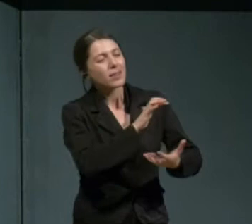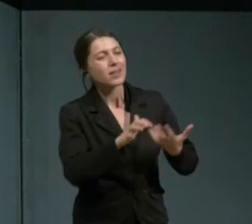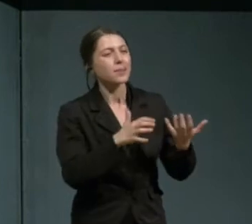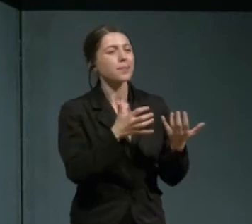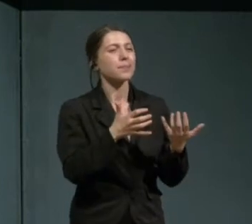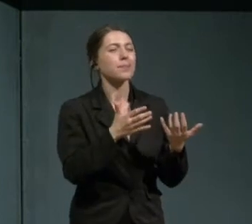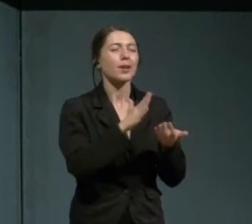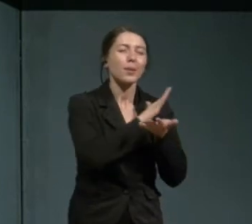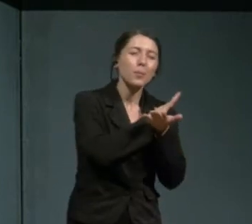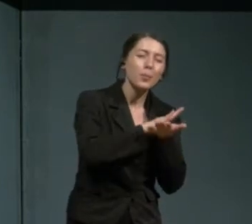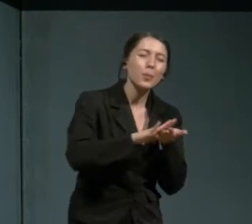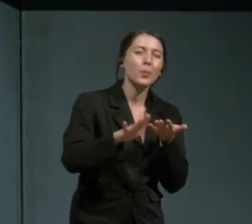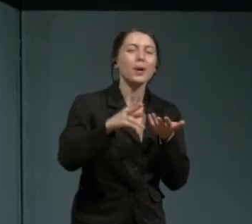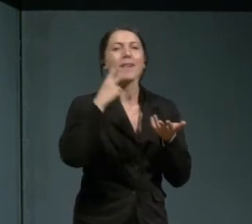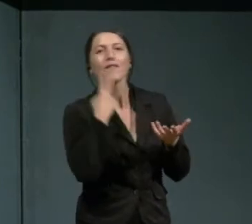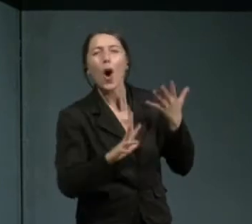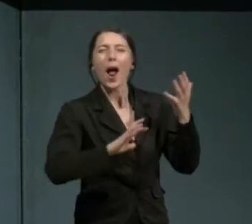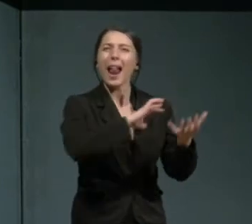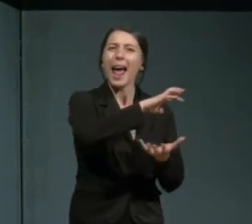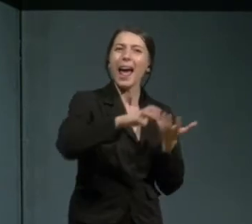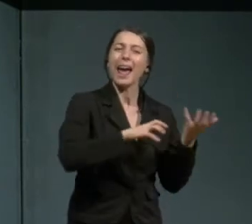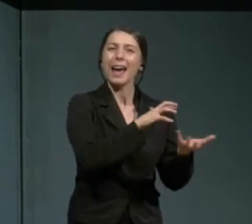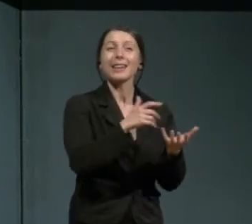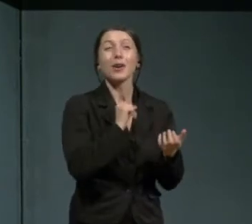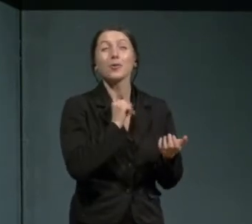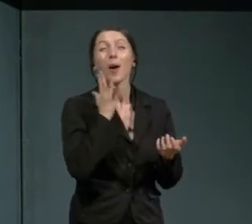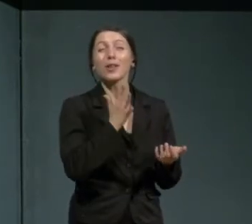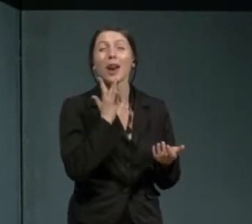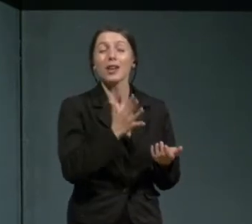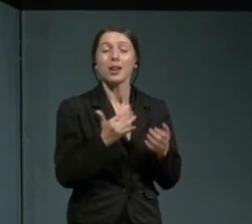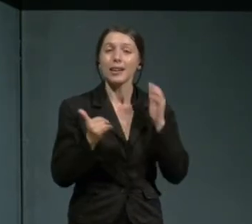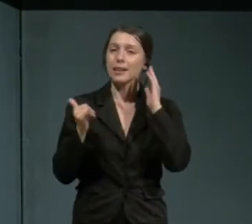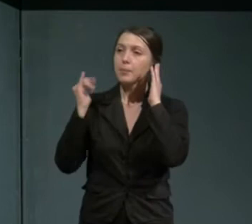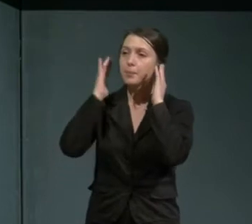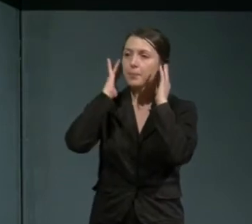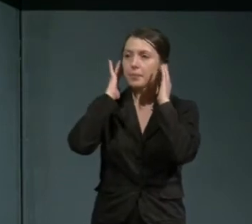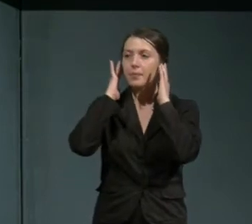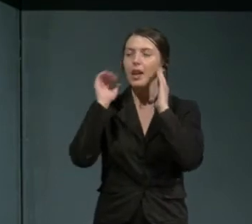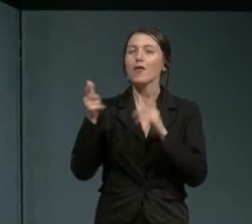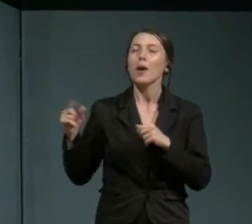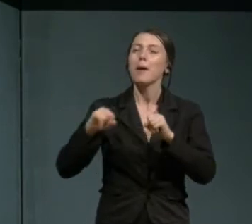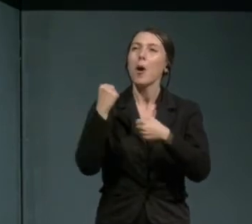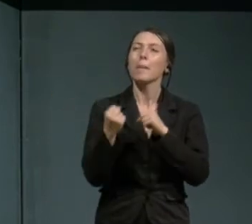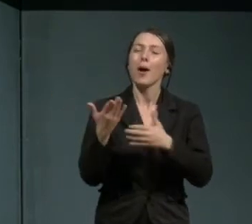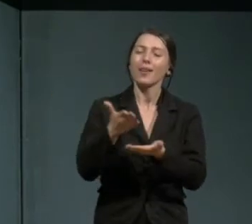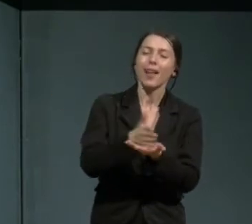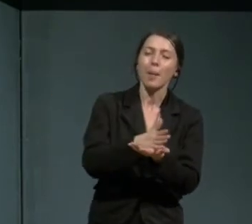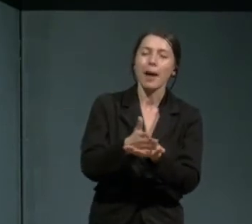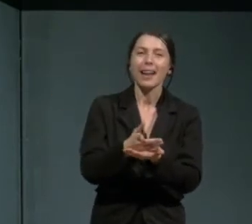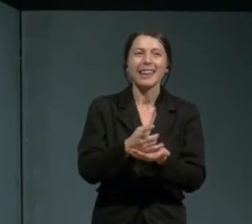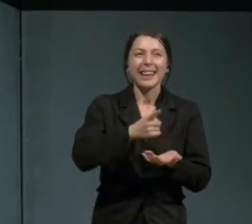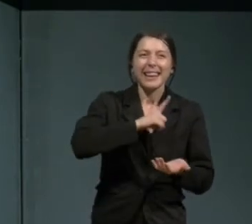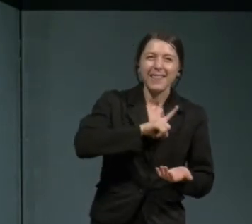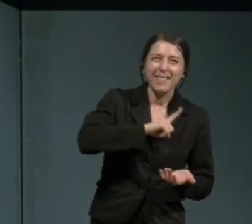purezza e violenza che appartiene all'adolescenza oscilla tra nvidia